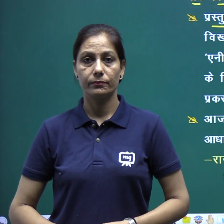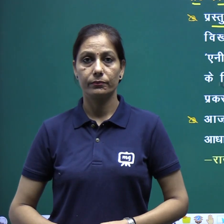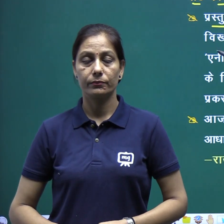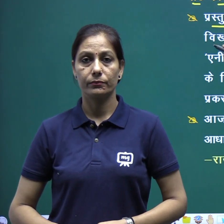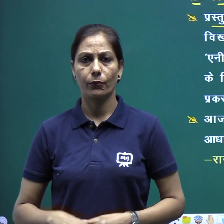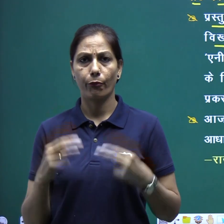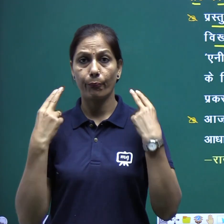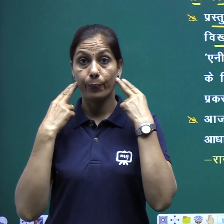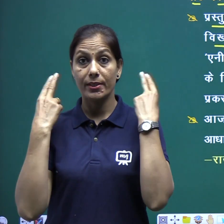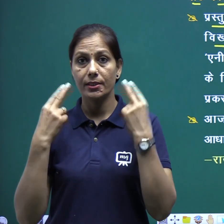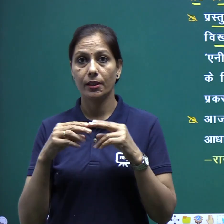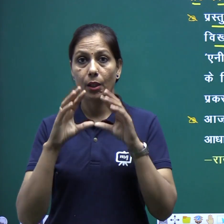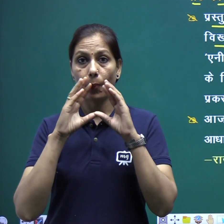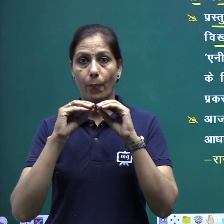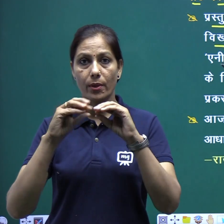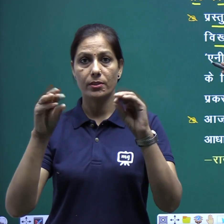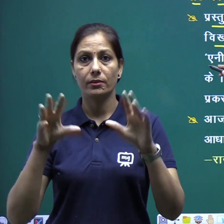विख्यात भाषण